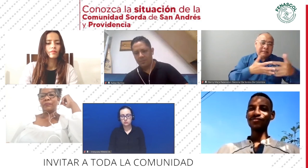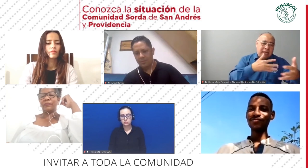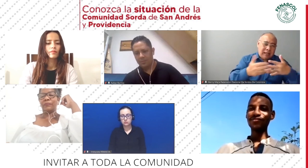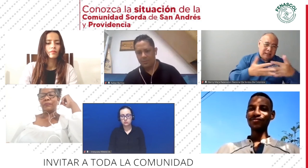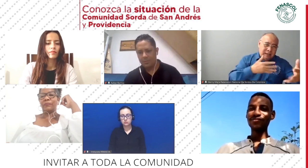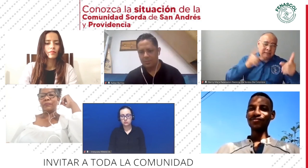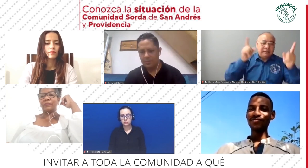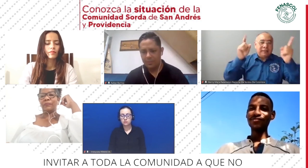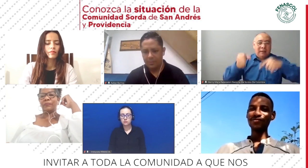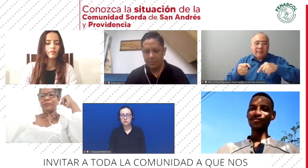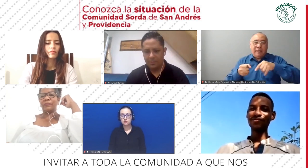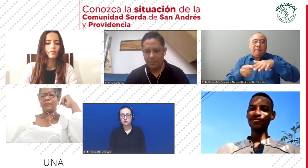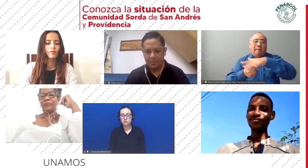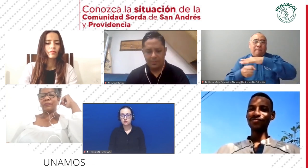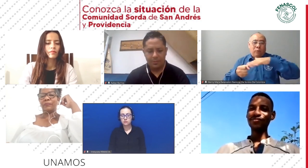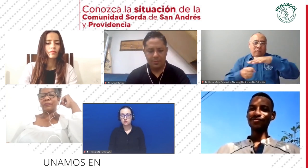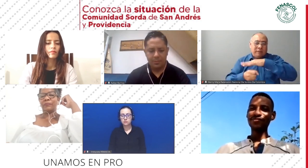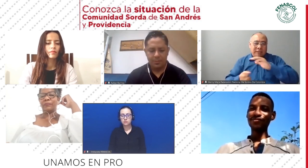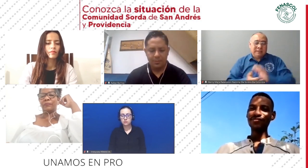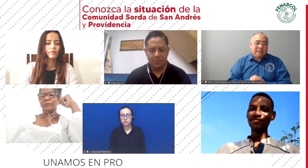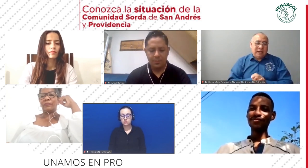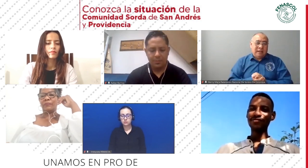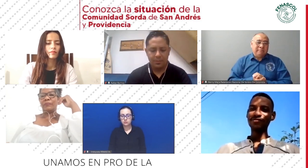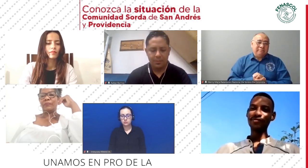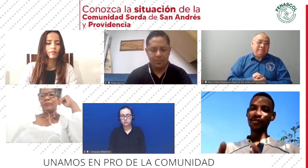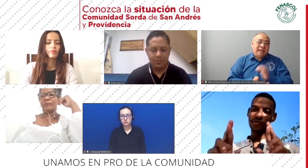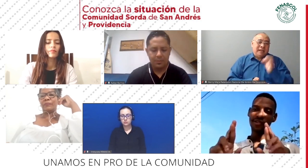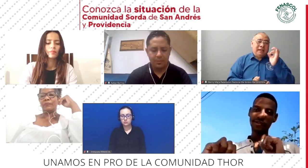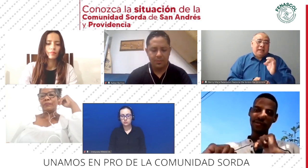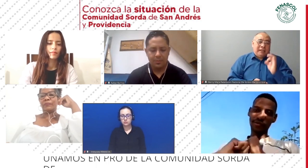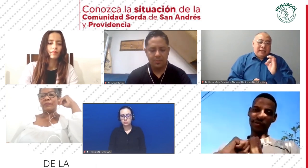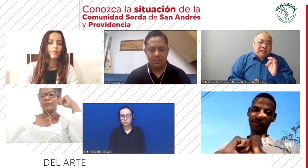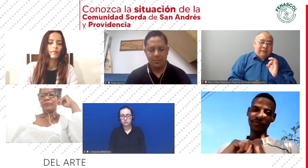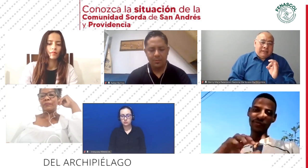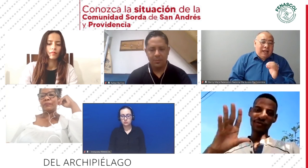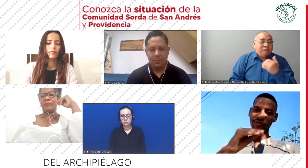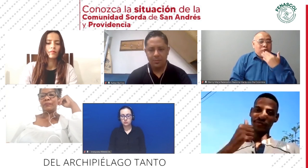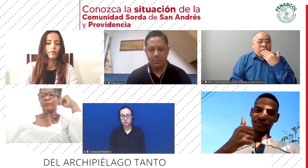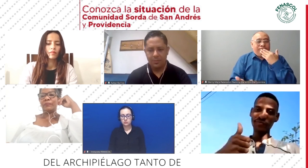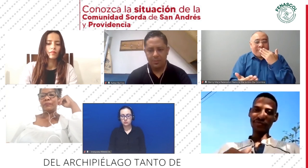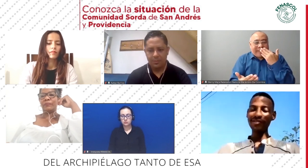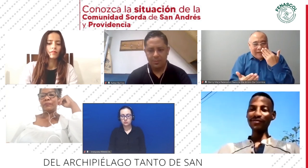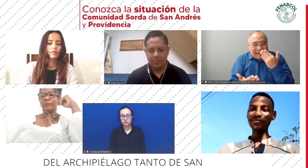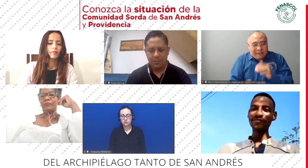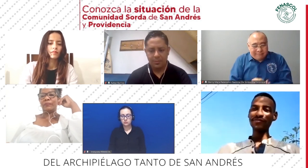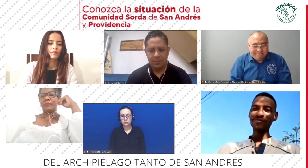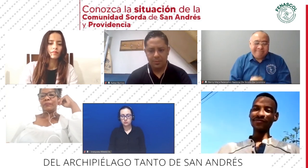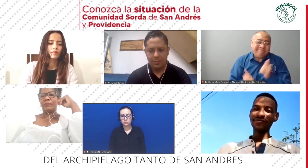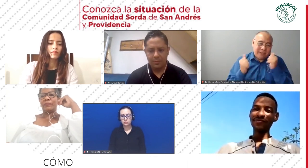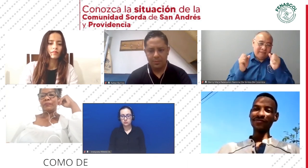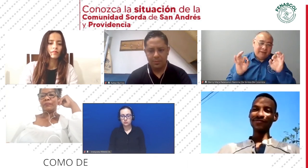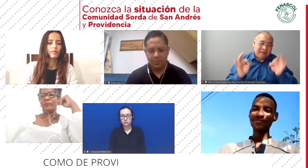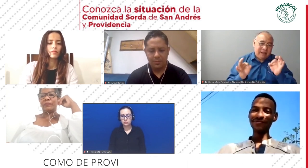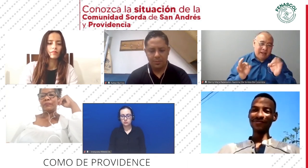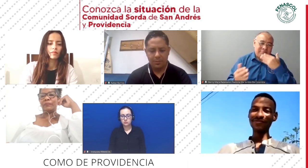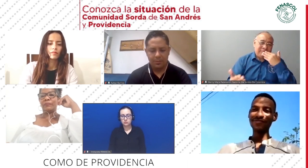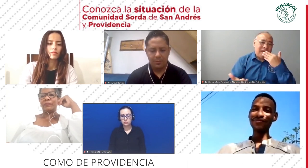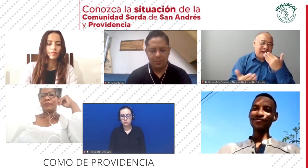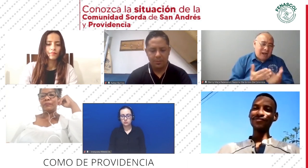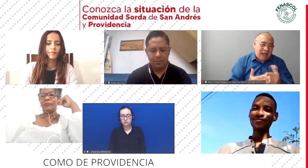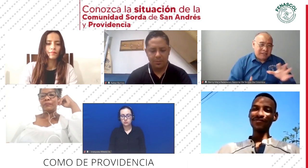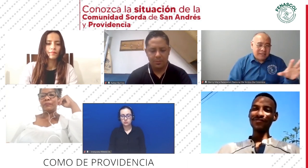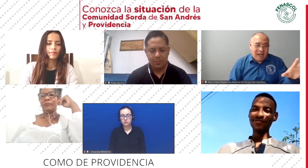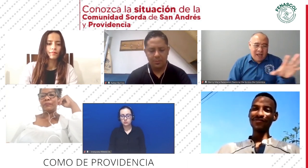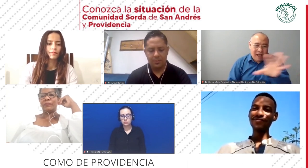comunidad a que nos unamos en pro de la comunidad sorda del archipiélago tanto de san andrés como de providencia